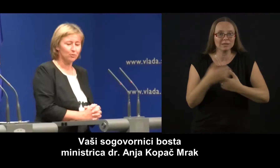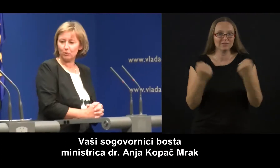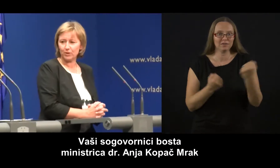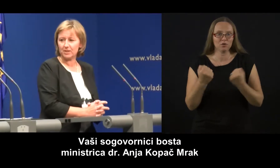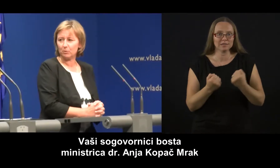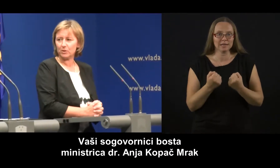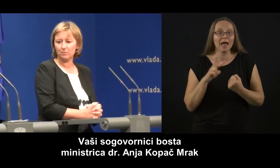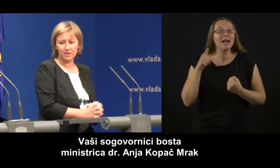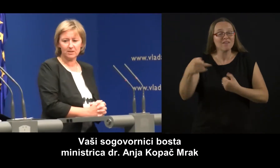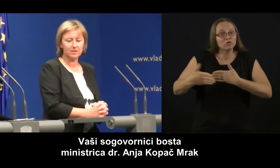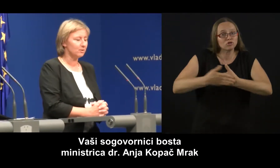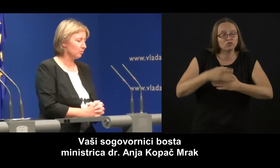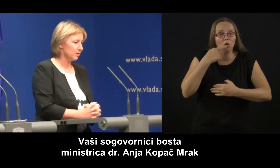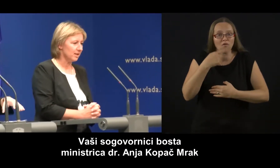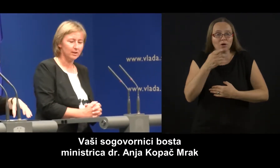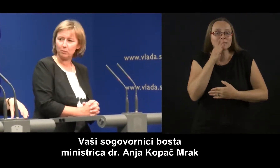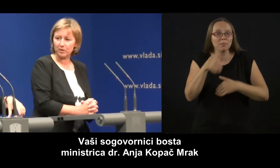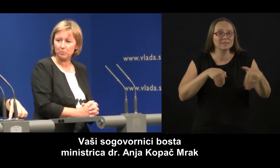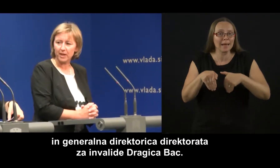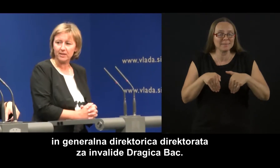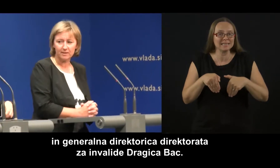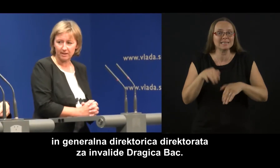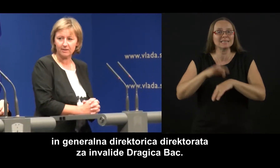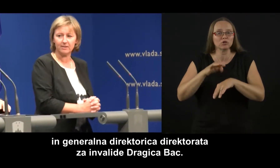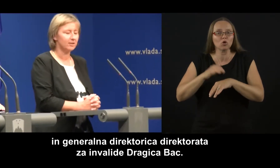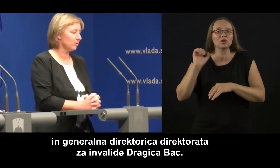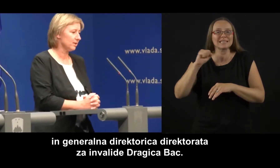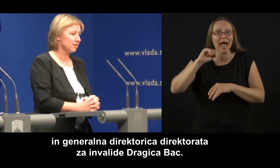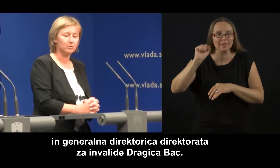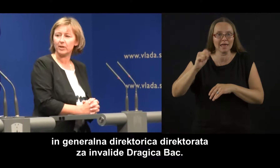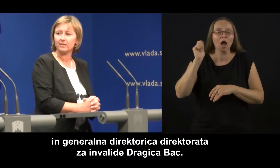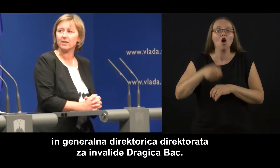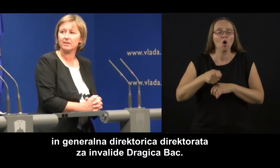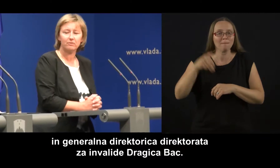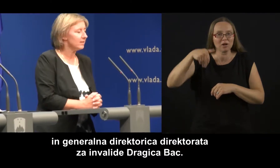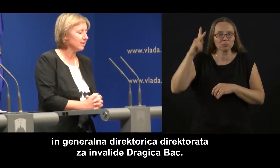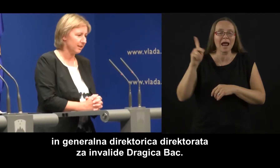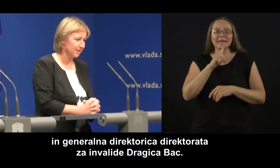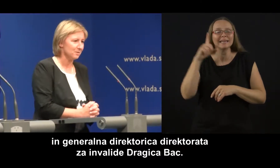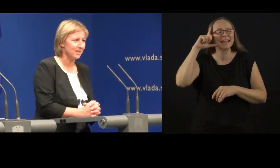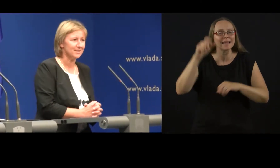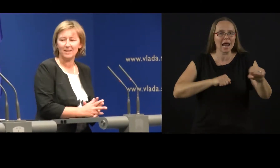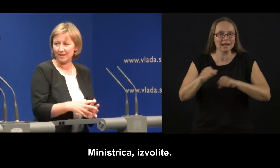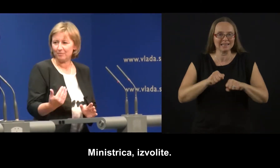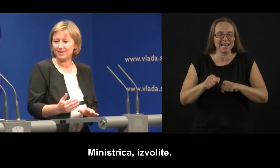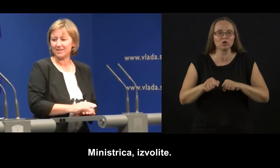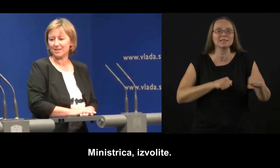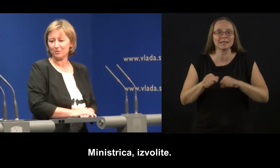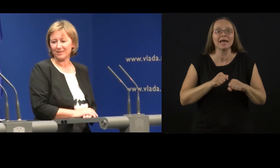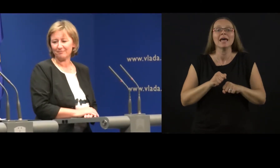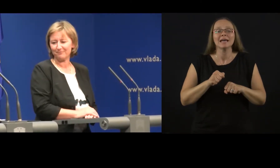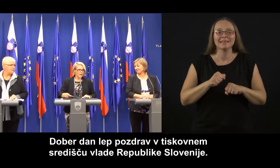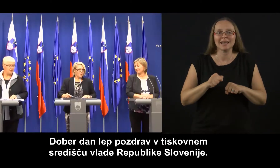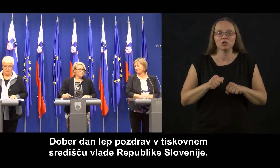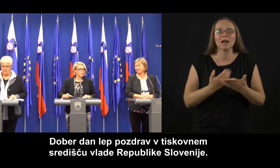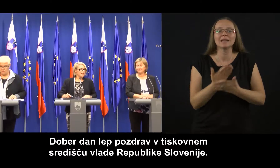Vaši sogovornici bosta ministrica dr. Anja Kopač Mrak in generalna direktorica direktorata za invalide Dragica Bac. Ministrica,